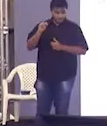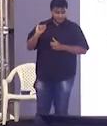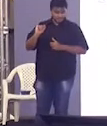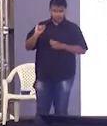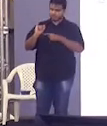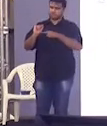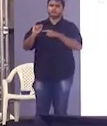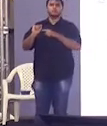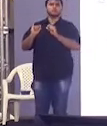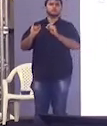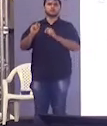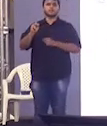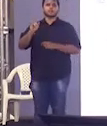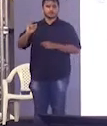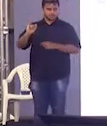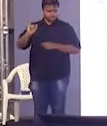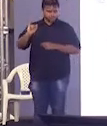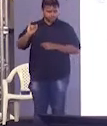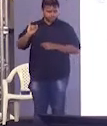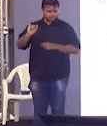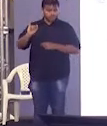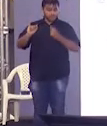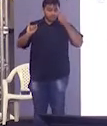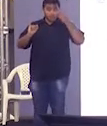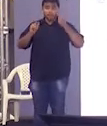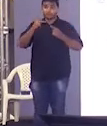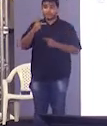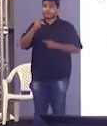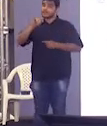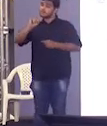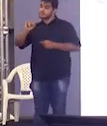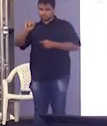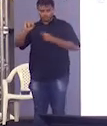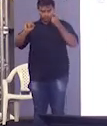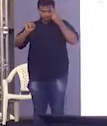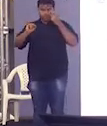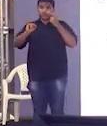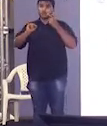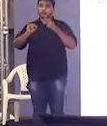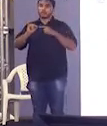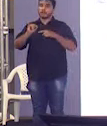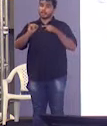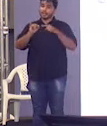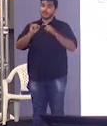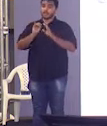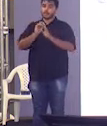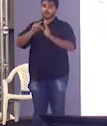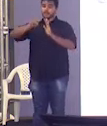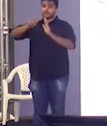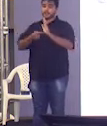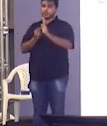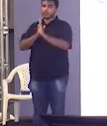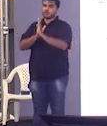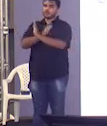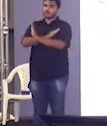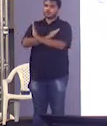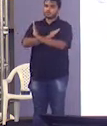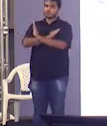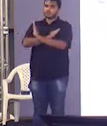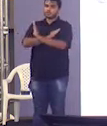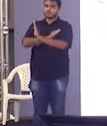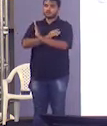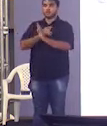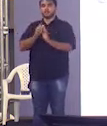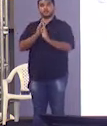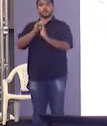O que é o PI? É a parte inteira, seguida do P. O P é o período. Parte